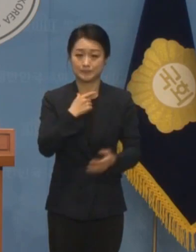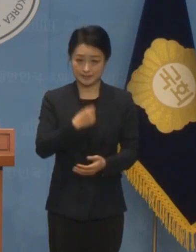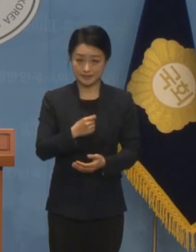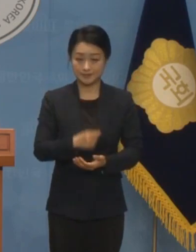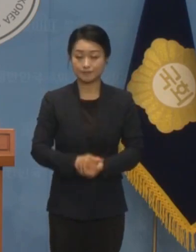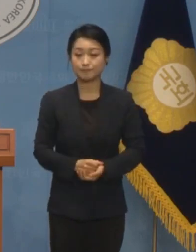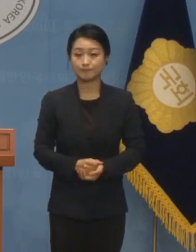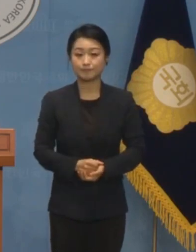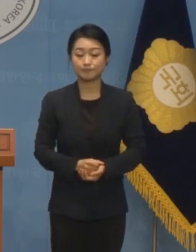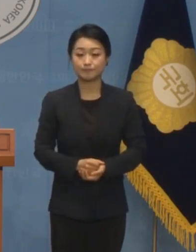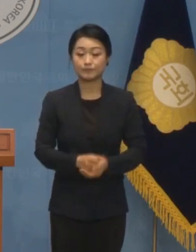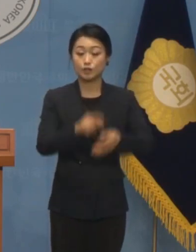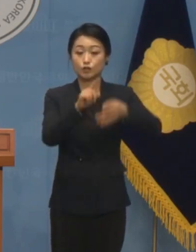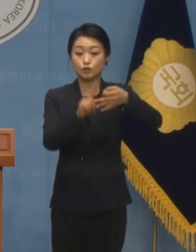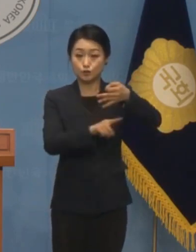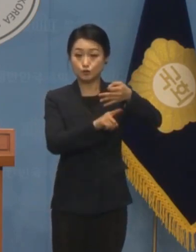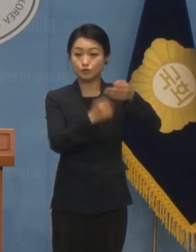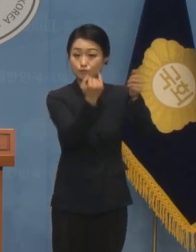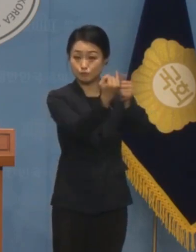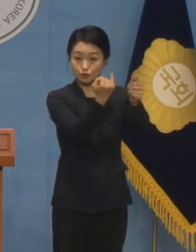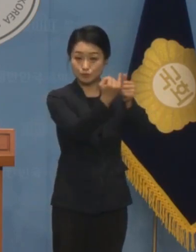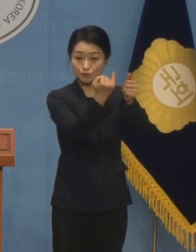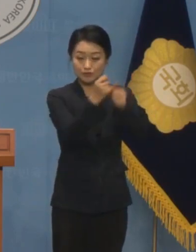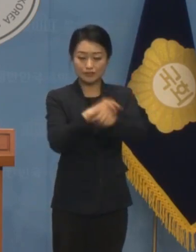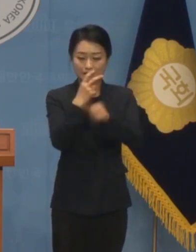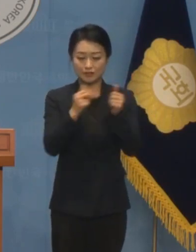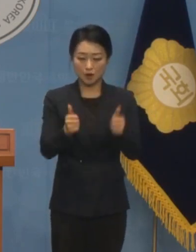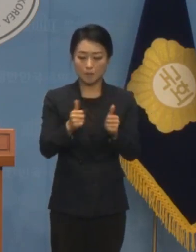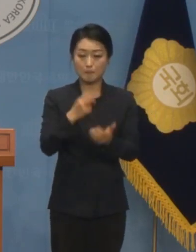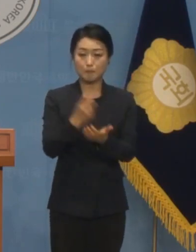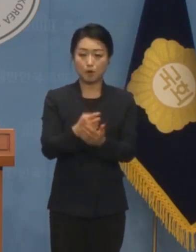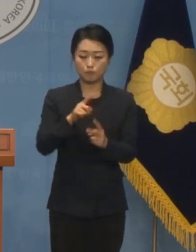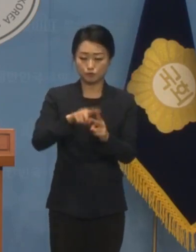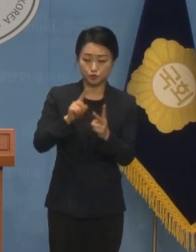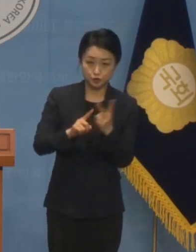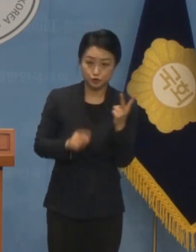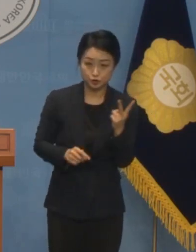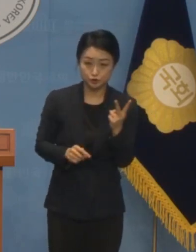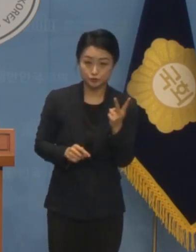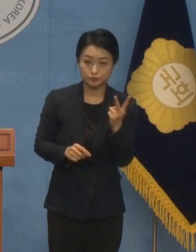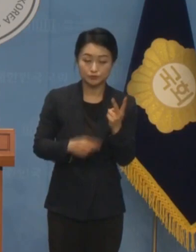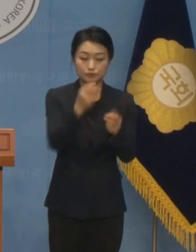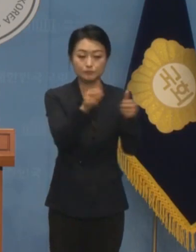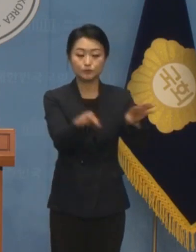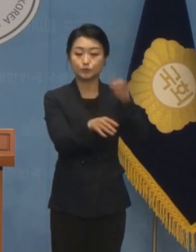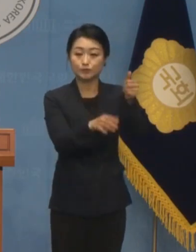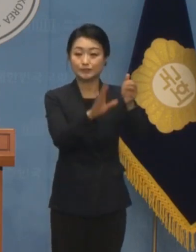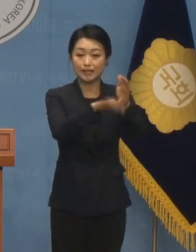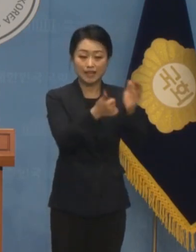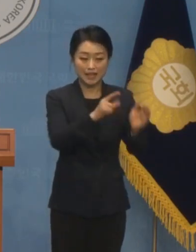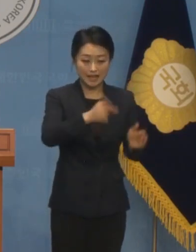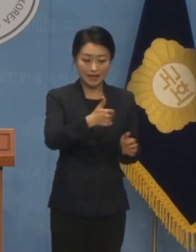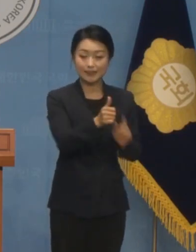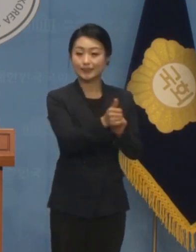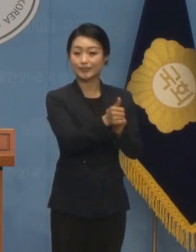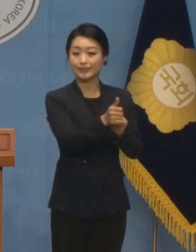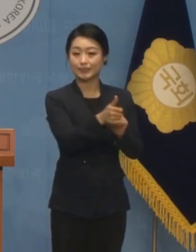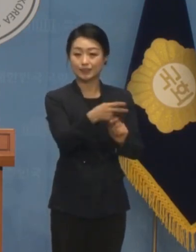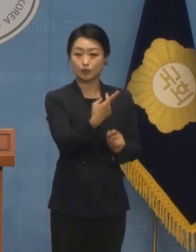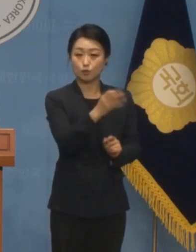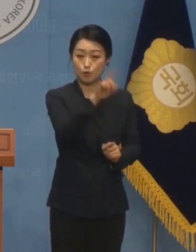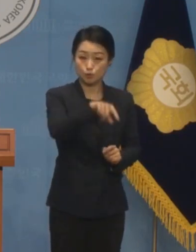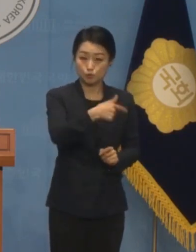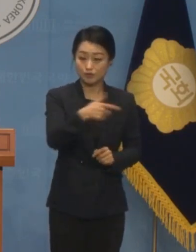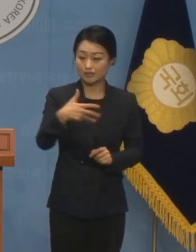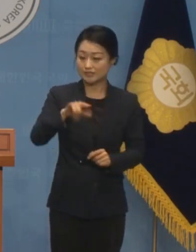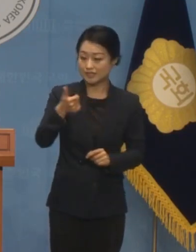합니다. 윤석열 김건희 쌍특검법은 검찰총장 당시 한동훈 전 검사장에 대한